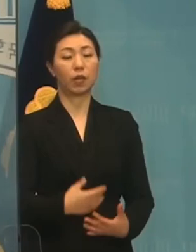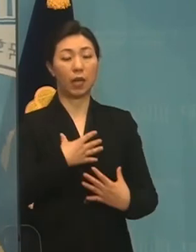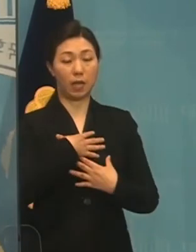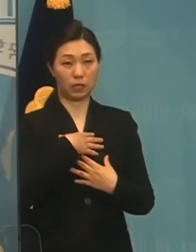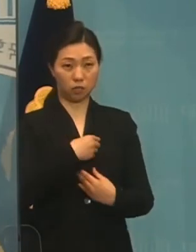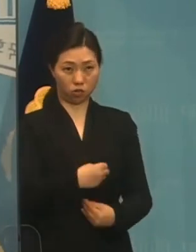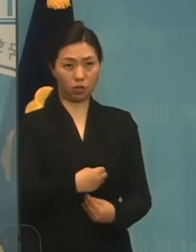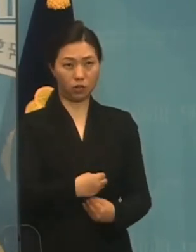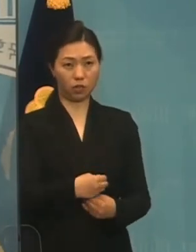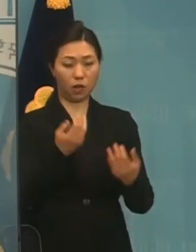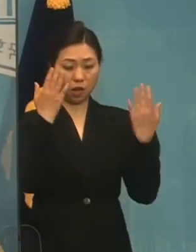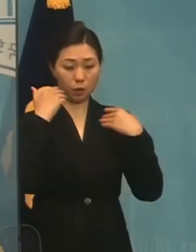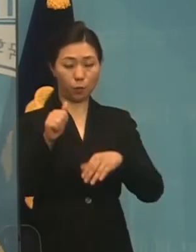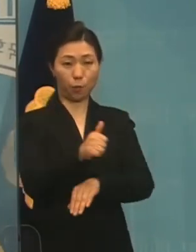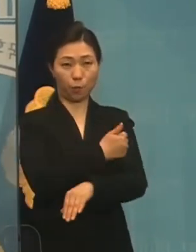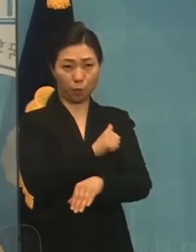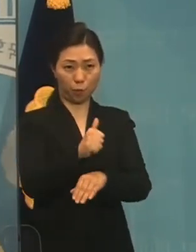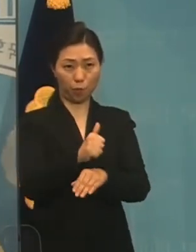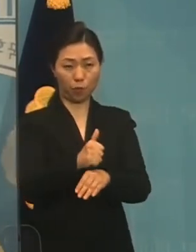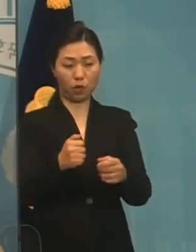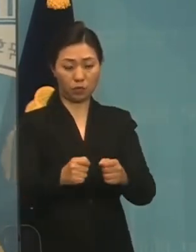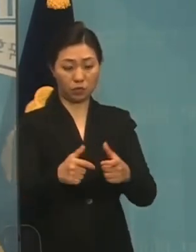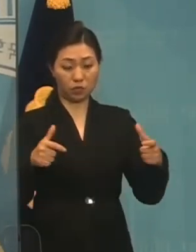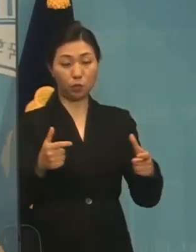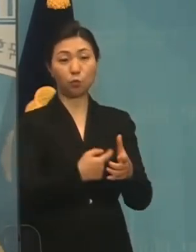안전한 등교 수업의 확대를 위해서